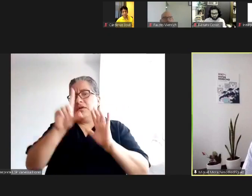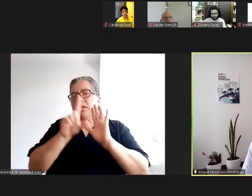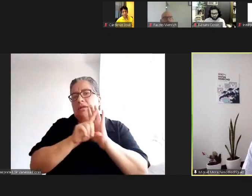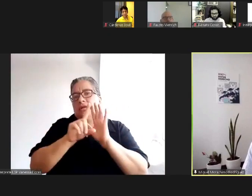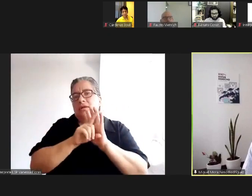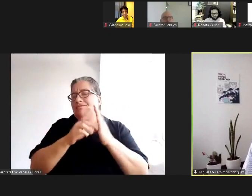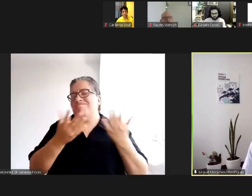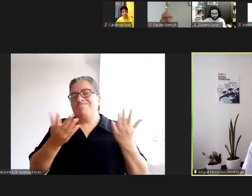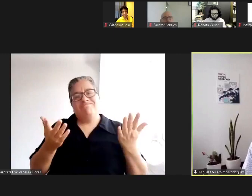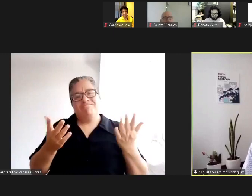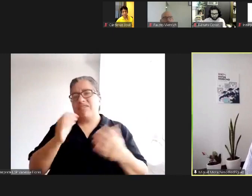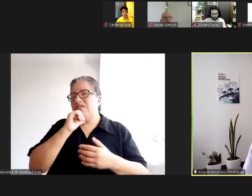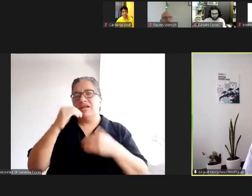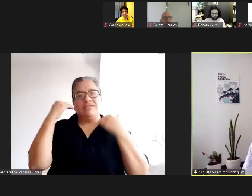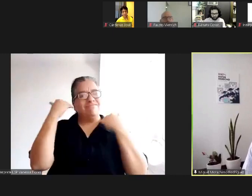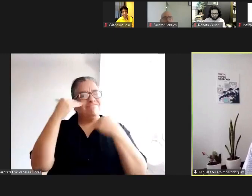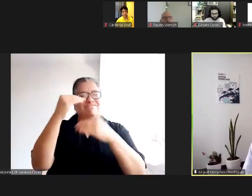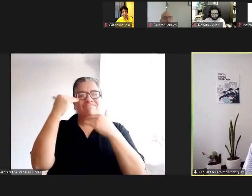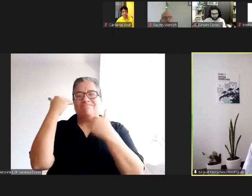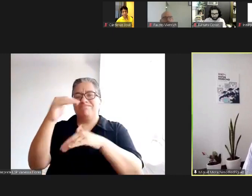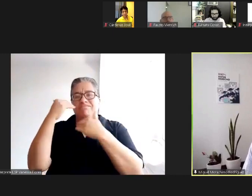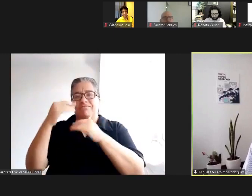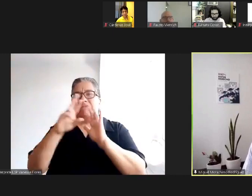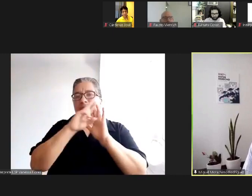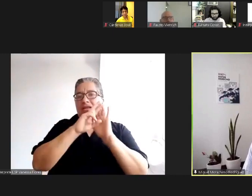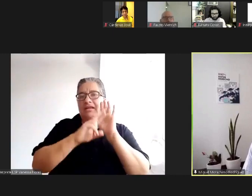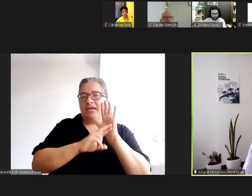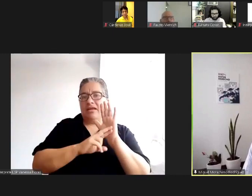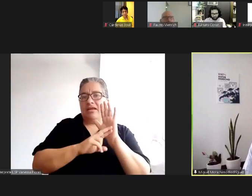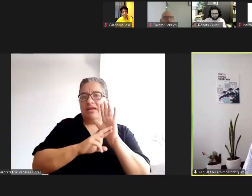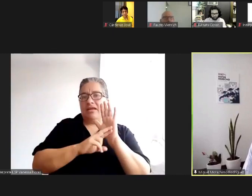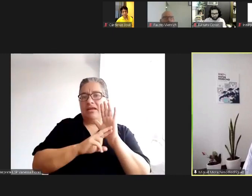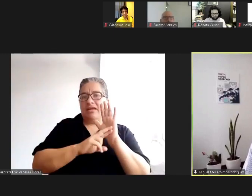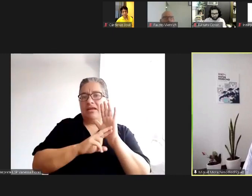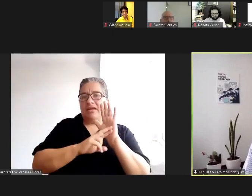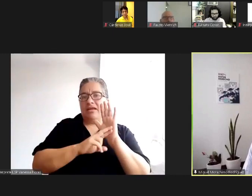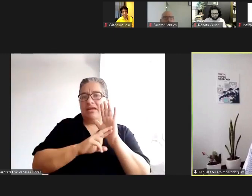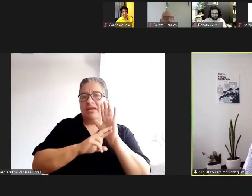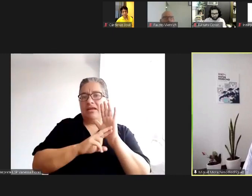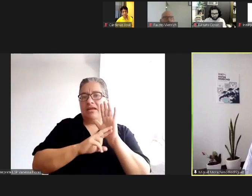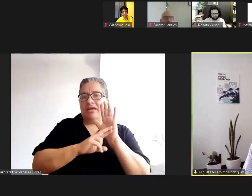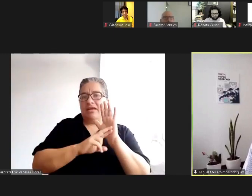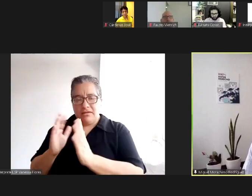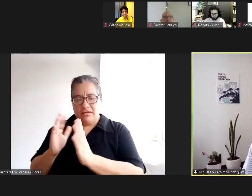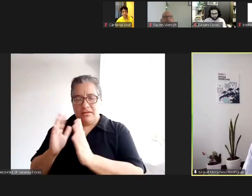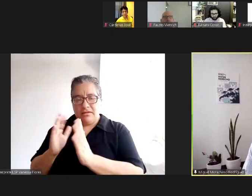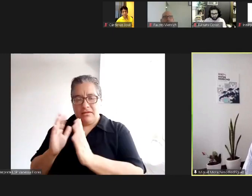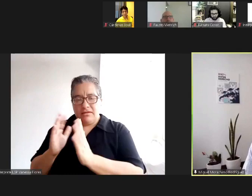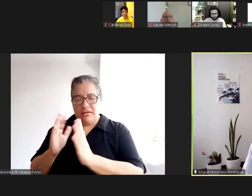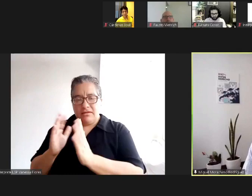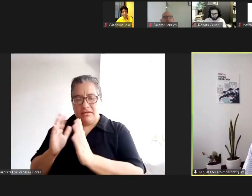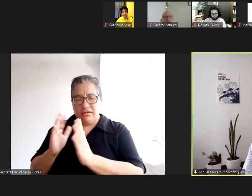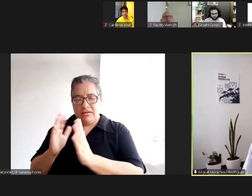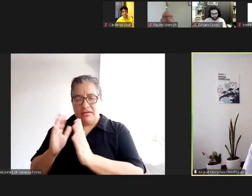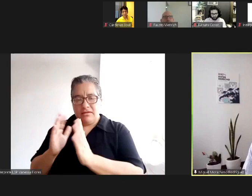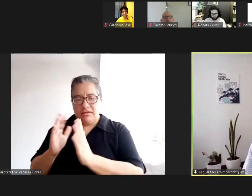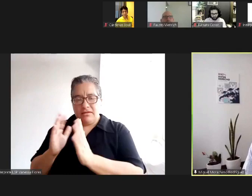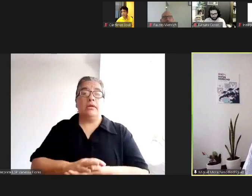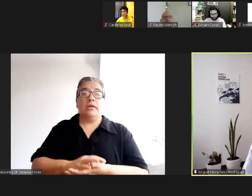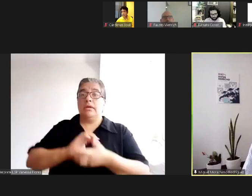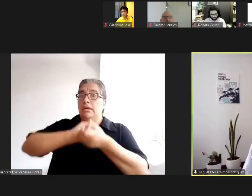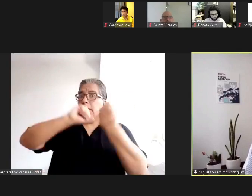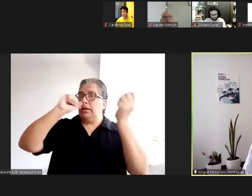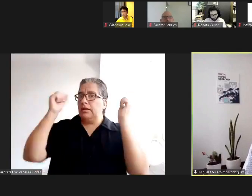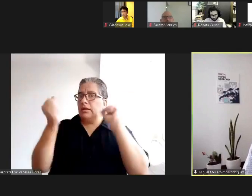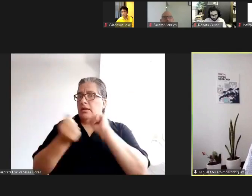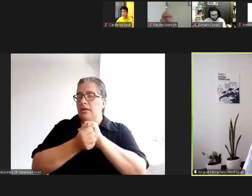excepciones y limitaciones, tenemos la regla de los tres pasos, etcétera, que hacen que cualquier excepción que se ponga en la ley de derechos de autor tiene